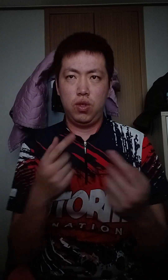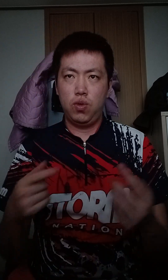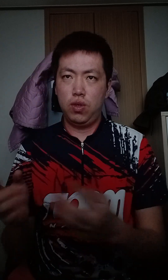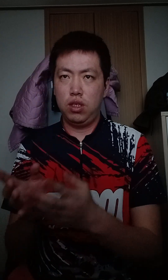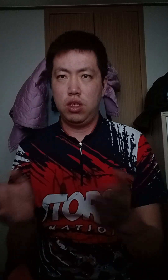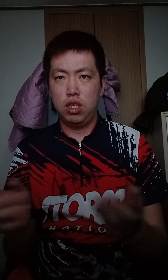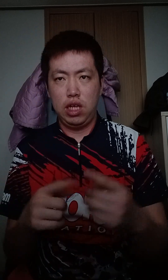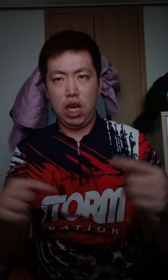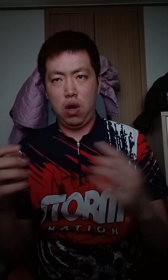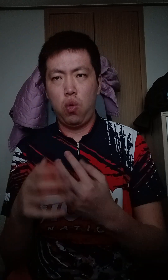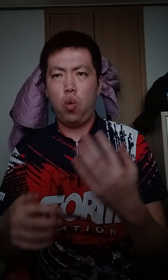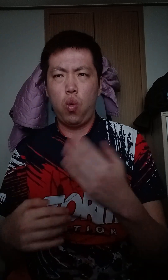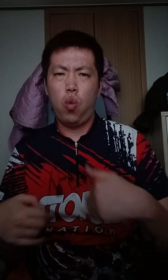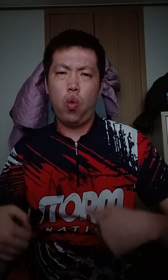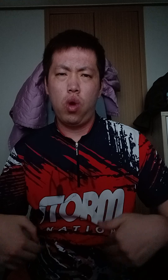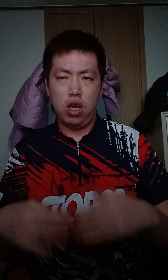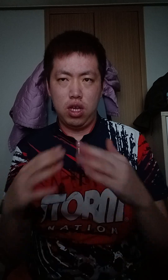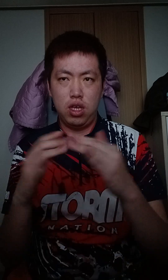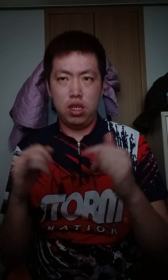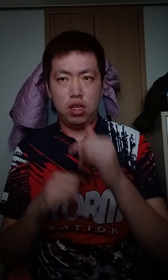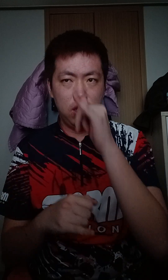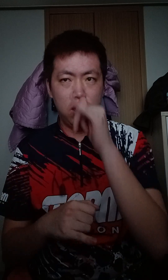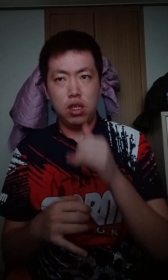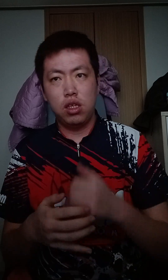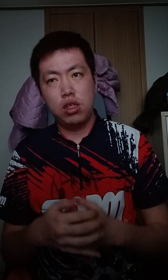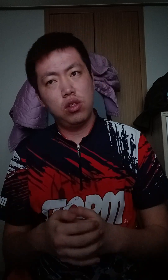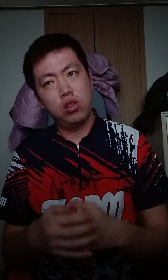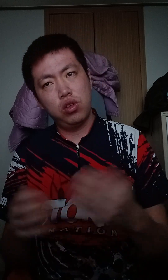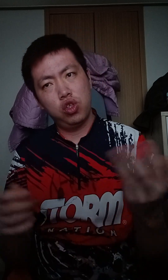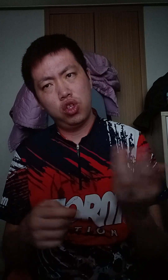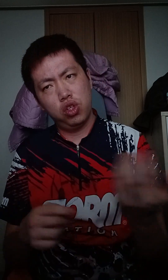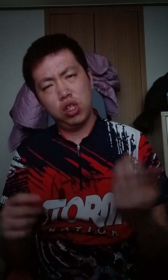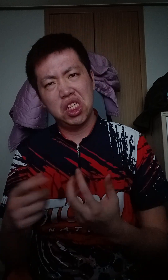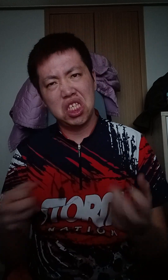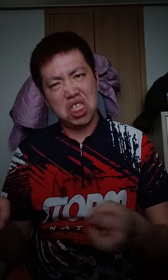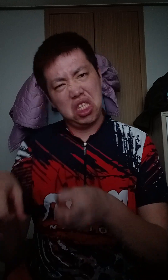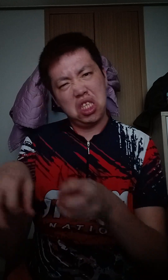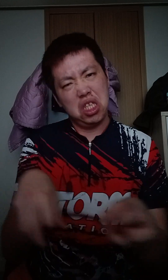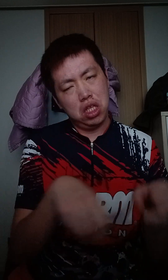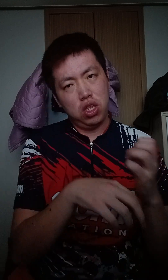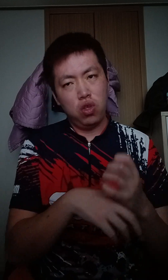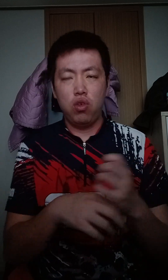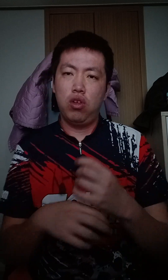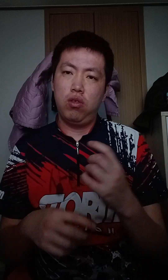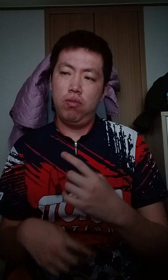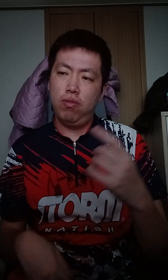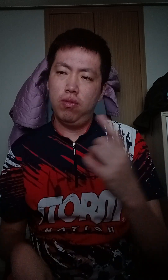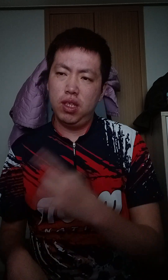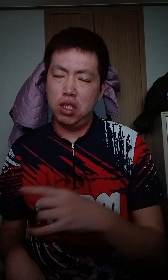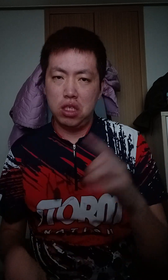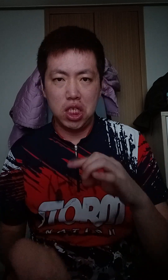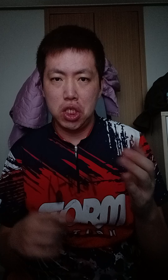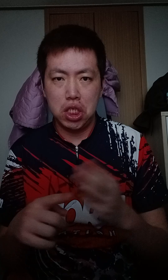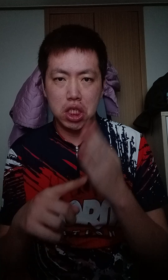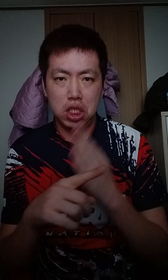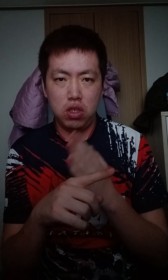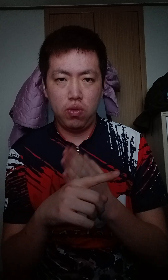공공장소에는 장애인 화장실이 설치되어 있습니다. 그런데 불편한 몸을 이끌고 찾아간 화장실을 정작 이용할 수 없다면 기분이